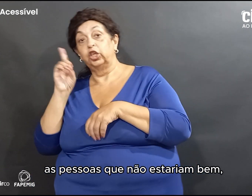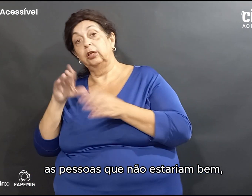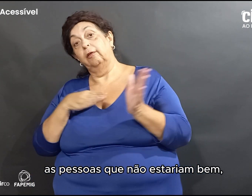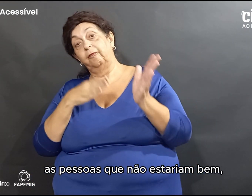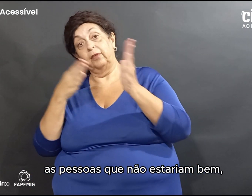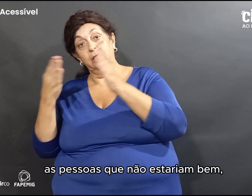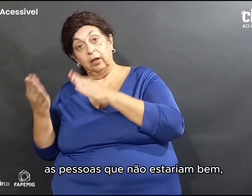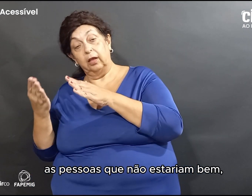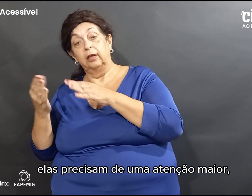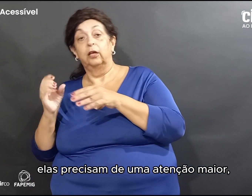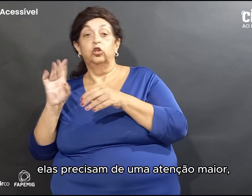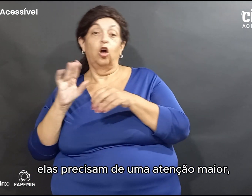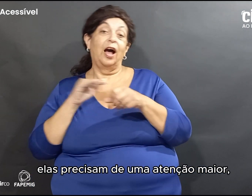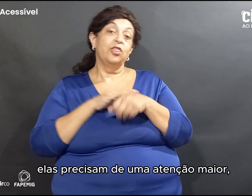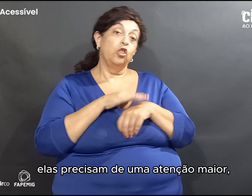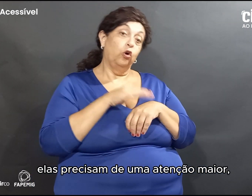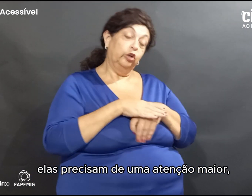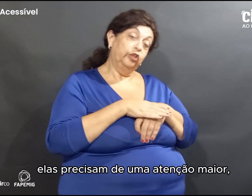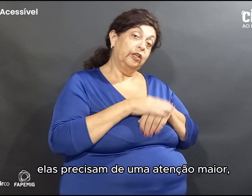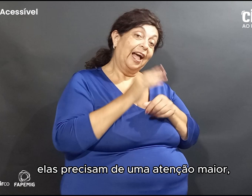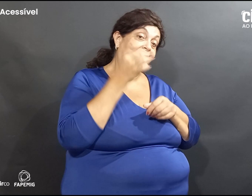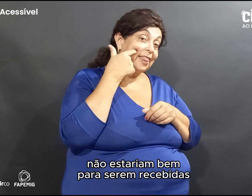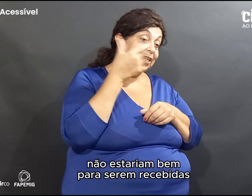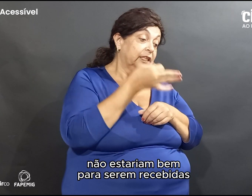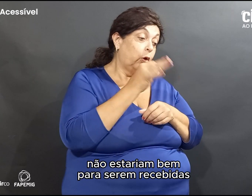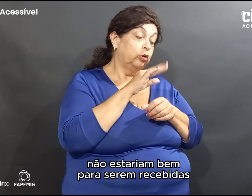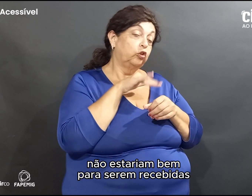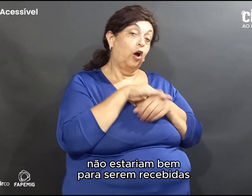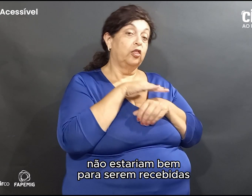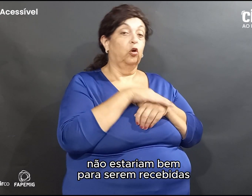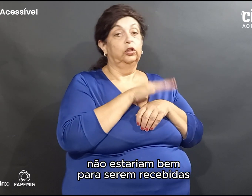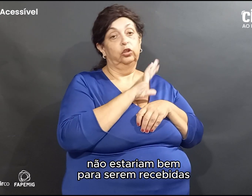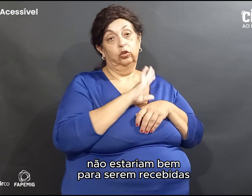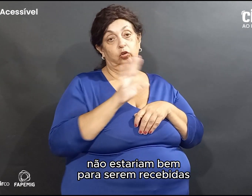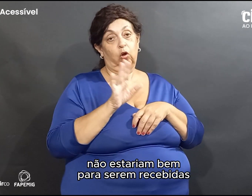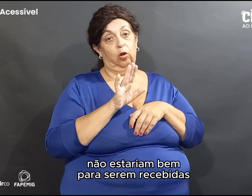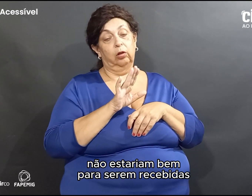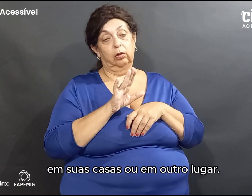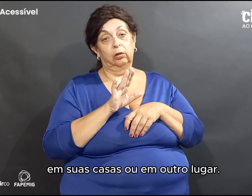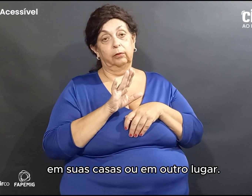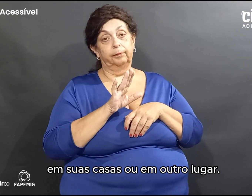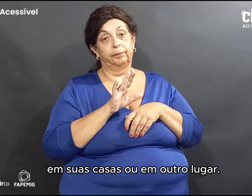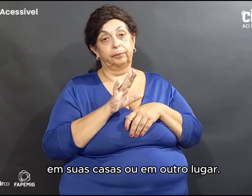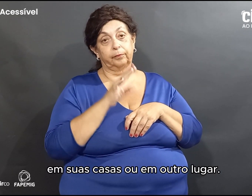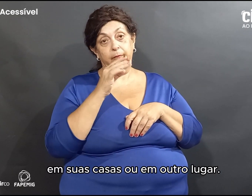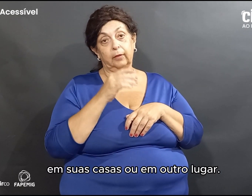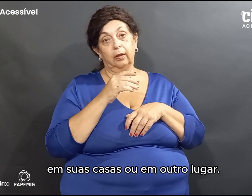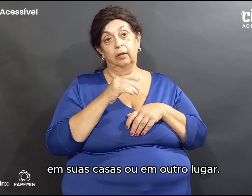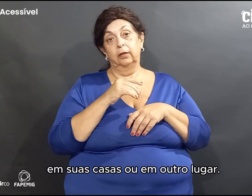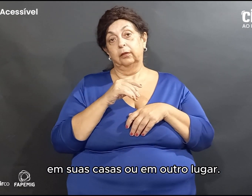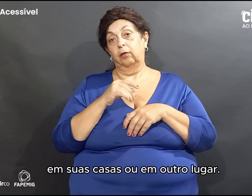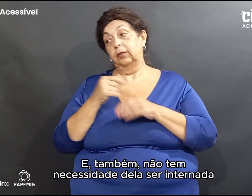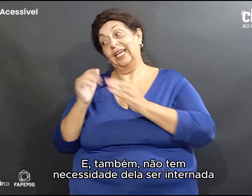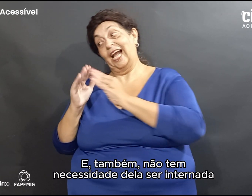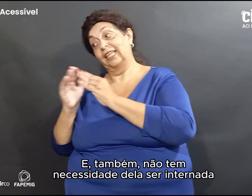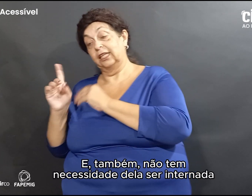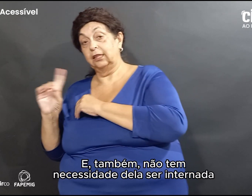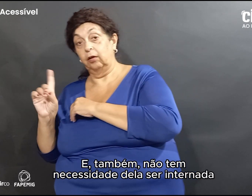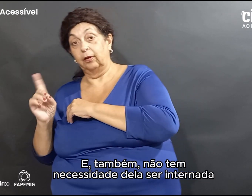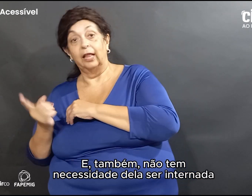não estariam bem, elas precisam de uma atenção maior, não estariam bem para serem recebidas em suas casas ou em outro lugar. Também não tem necessidade dela